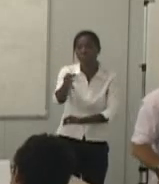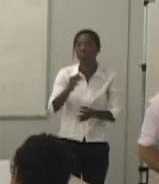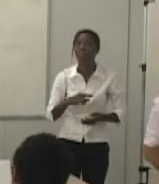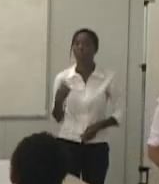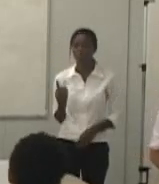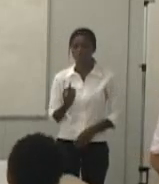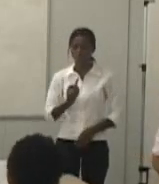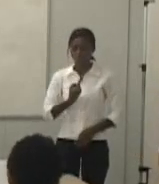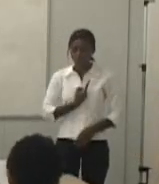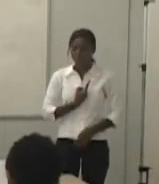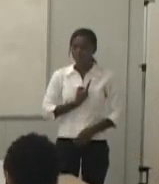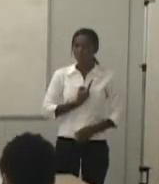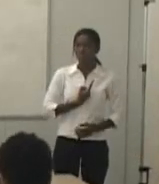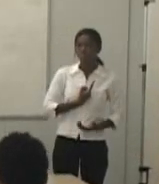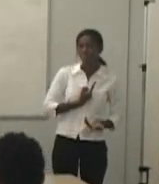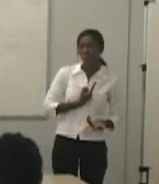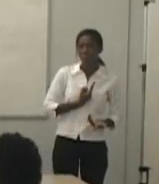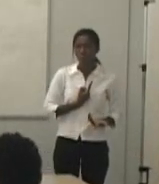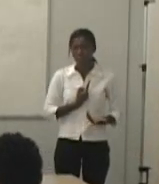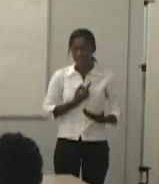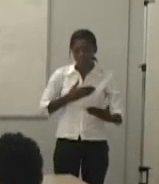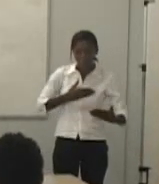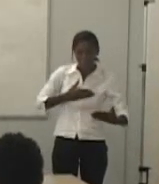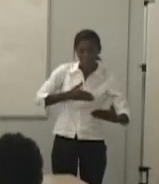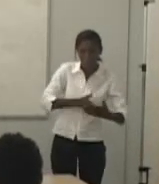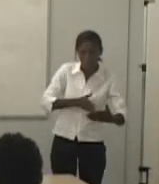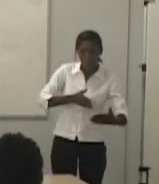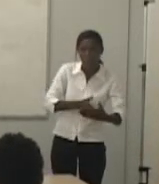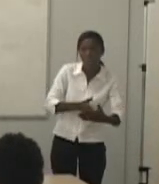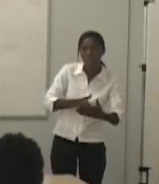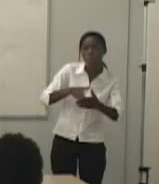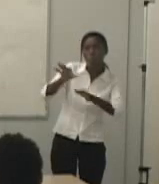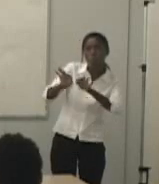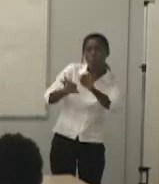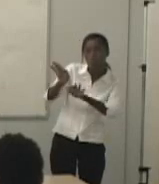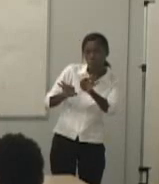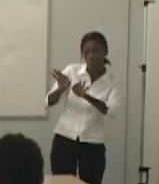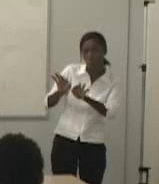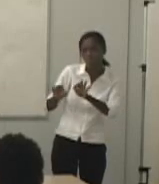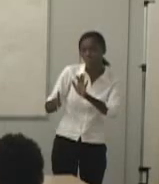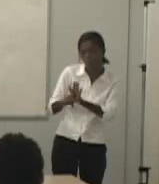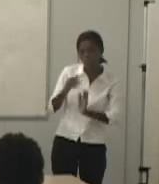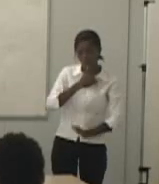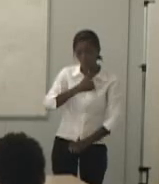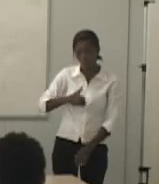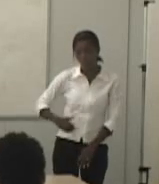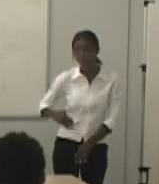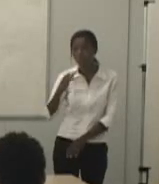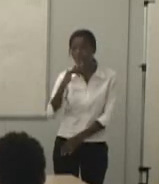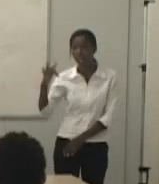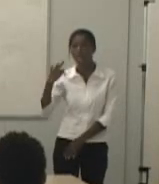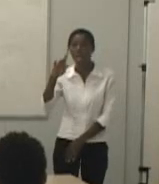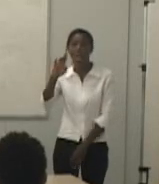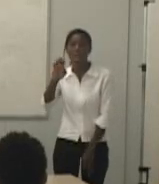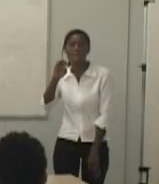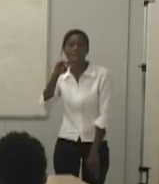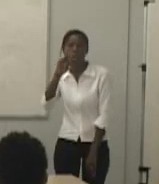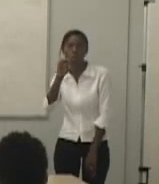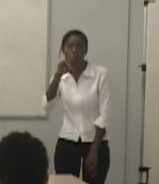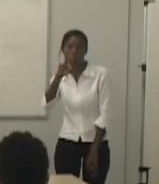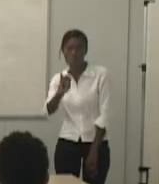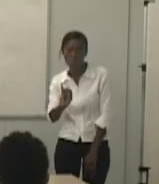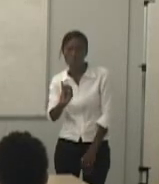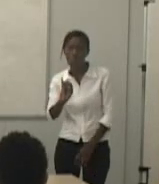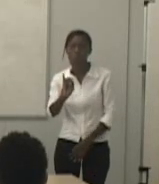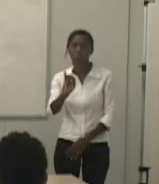certa forma fomos atropelados para um projeto de um governo federal chamado reúne eh que instituía